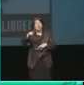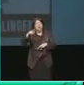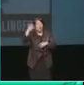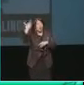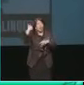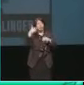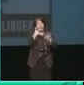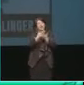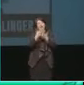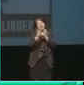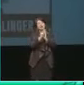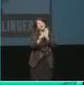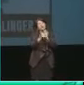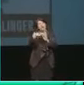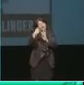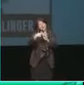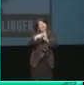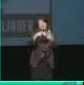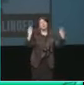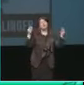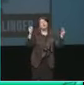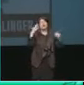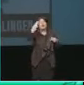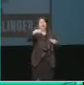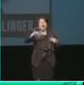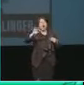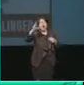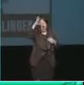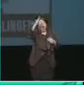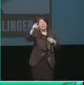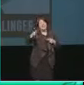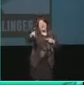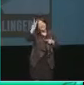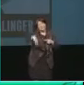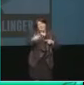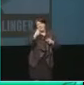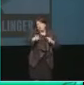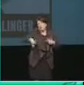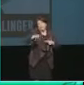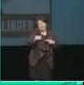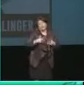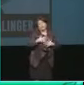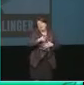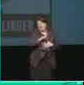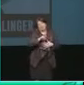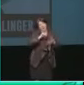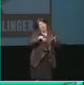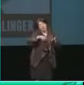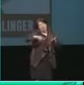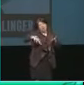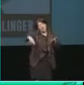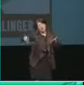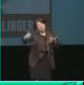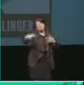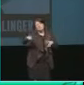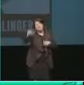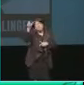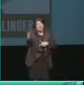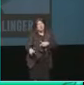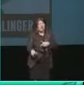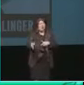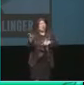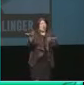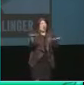cento anni Salinger è uno degli scrittori più letti e più amati di sempre tra l'altro non ha soltanto creato un personaggio